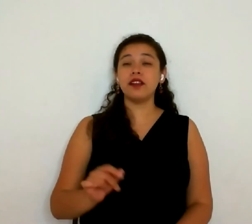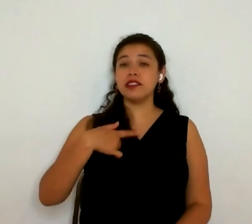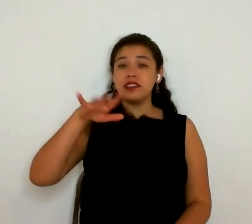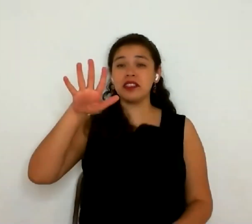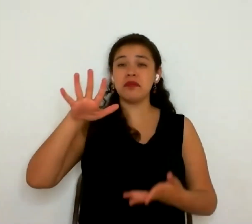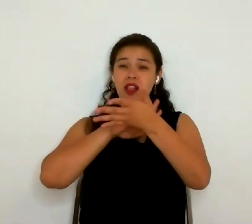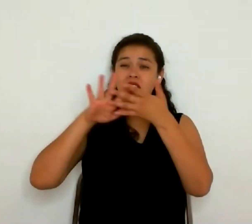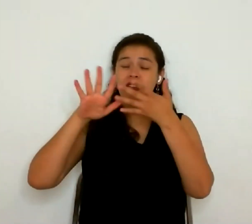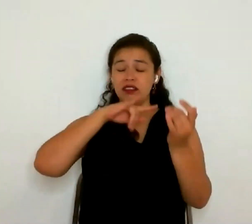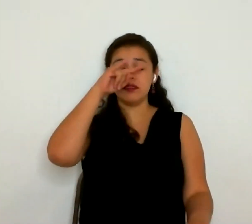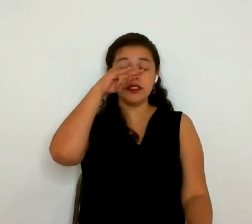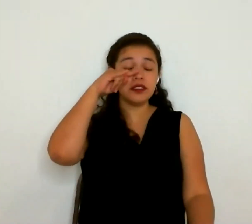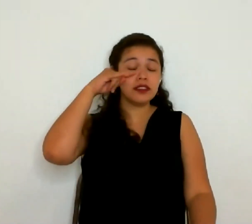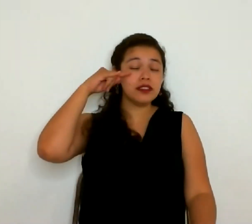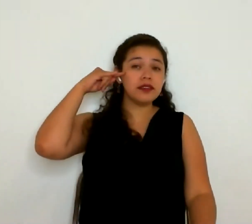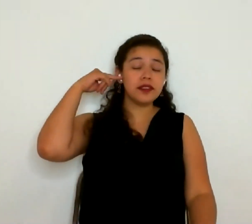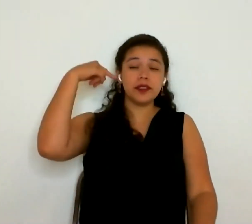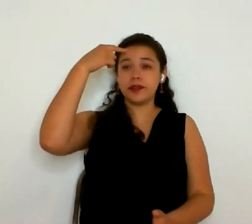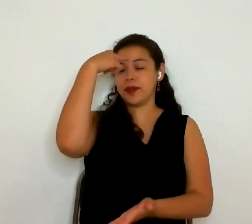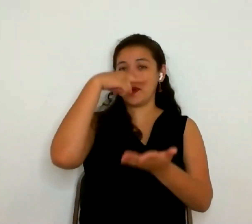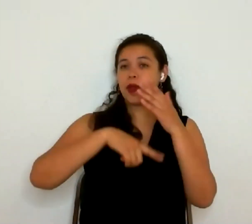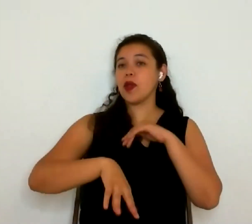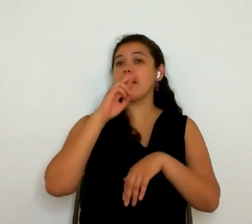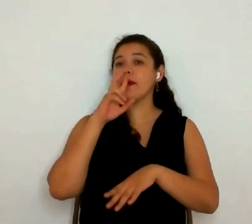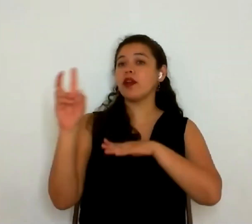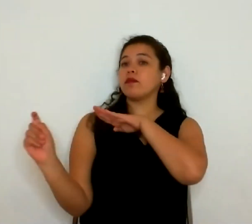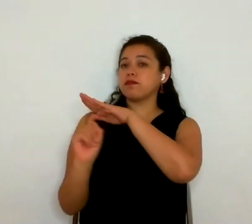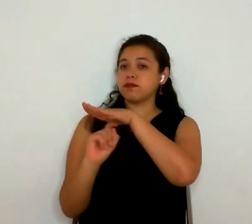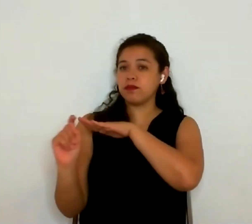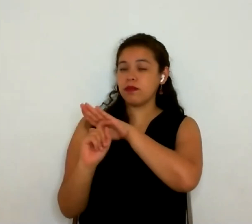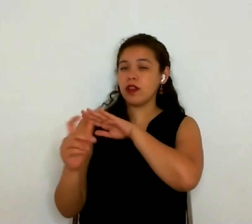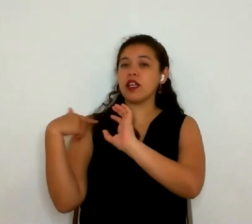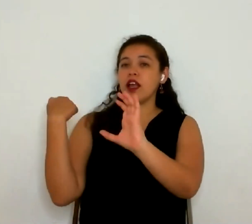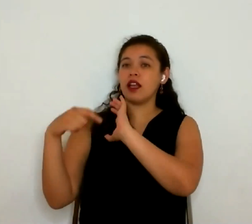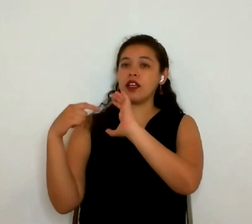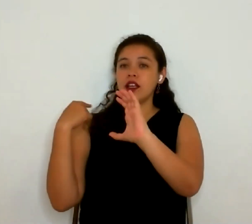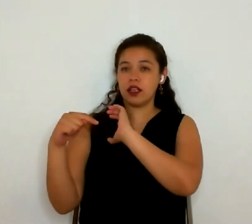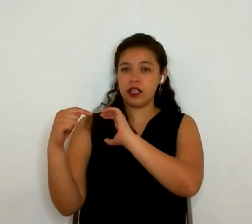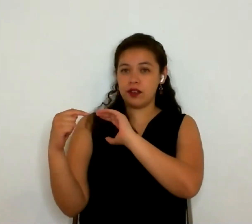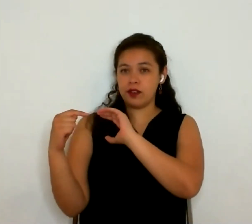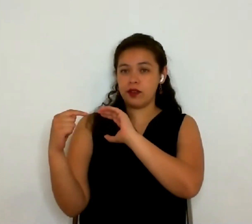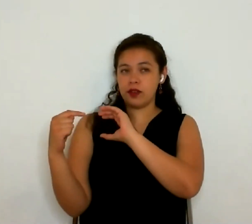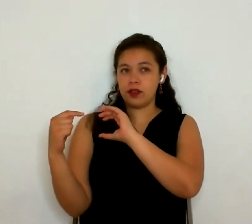sabe hacerlo escaneo y lo olvido al correo del este